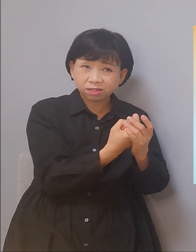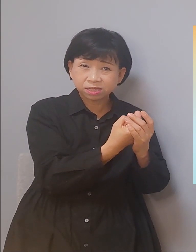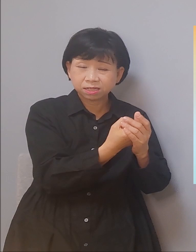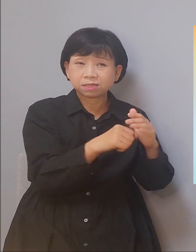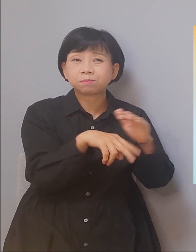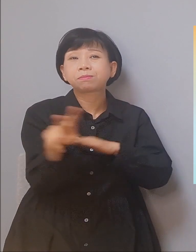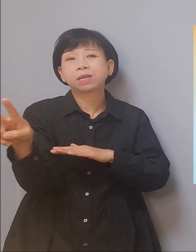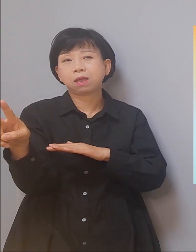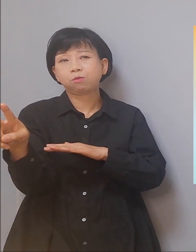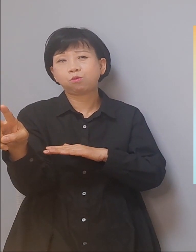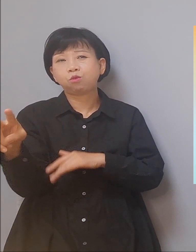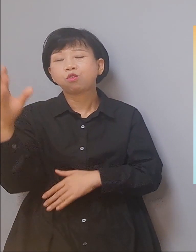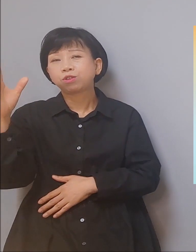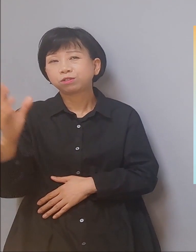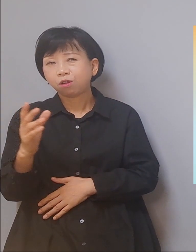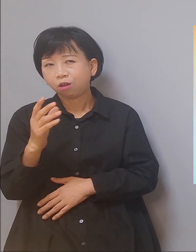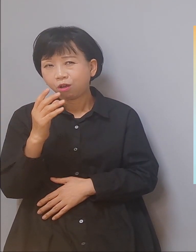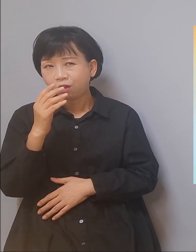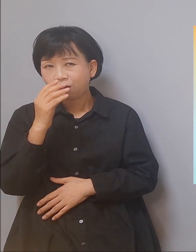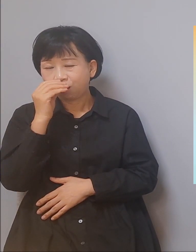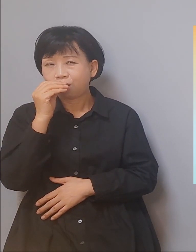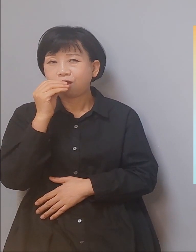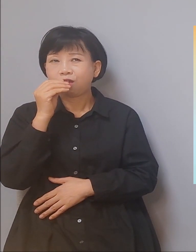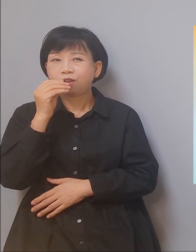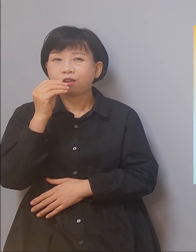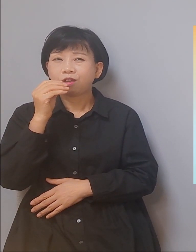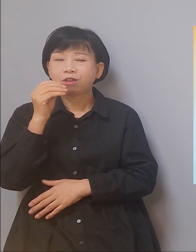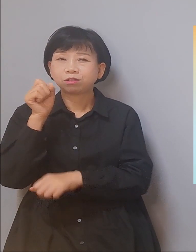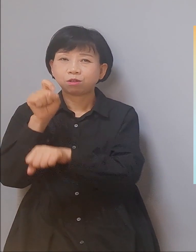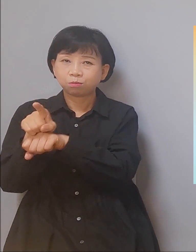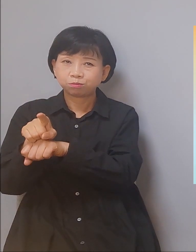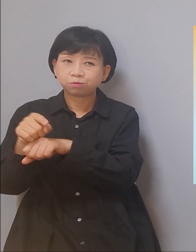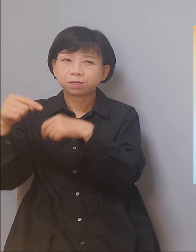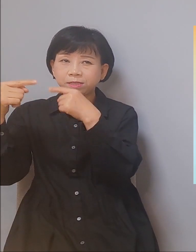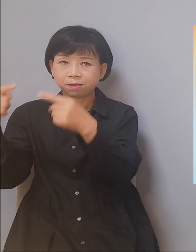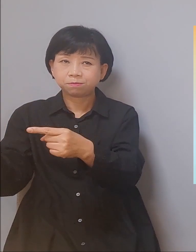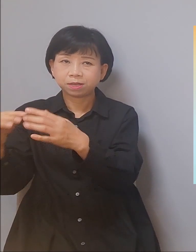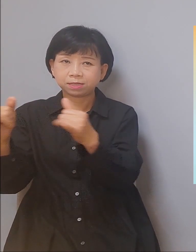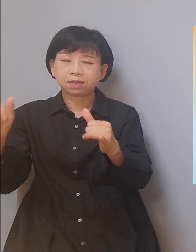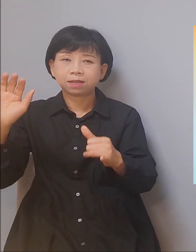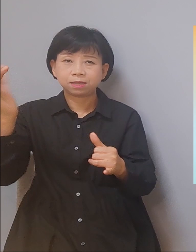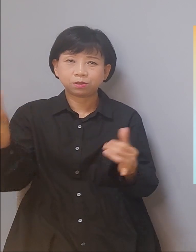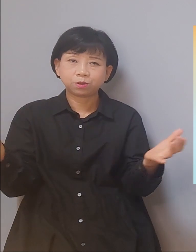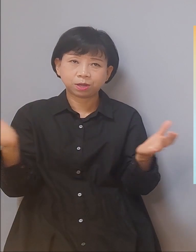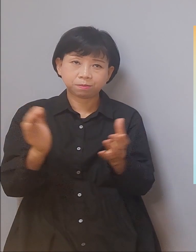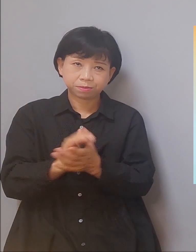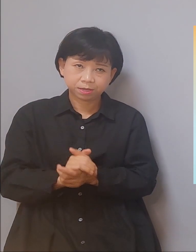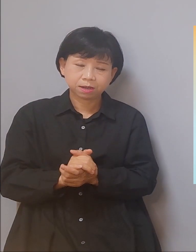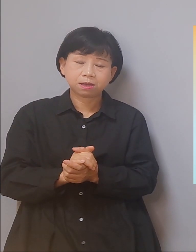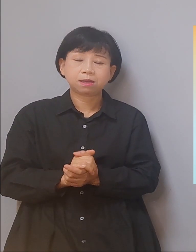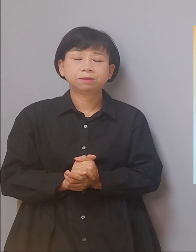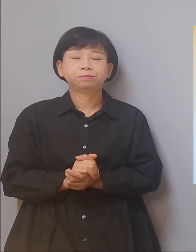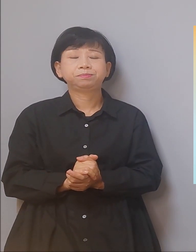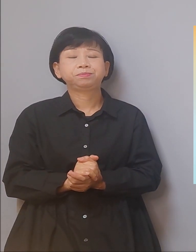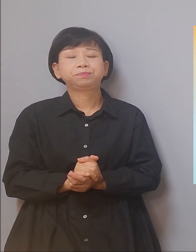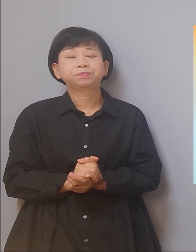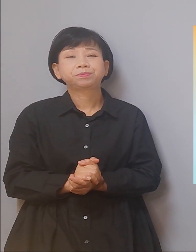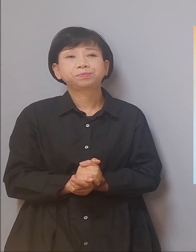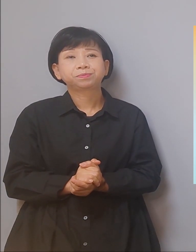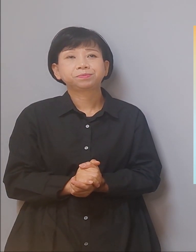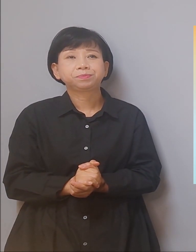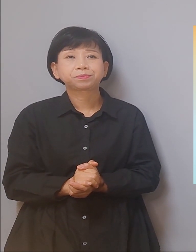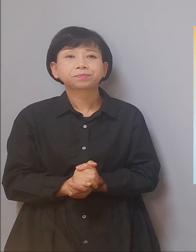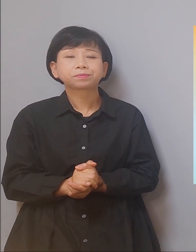때문에 세상에서 썩어질 것을 피하여 신성한 성품에 참여하는 자가 되게 하려